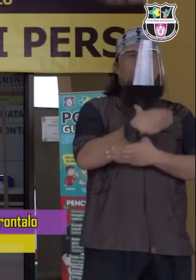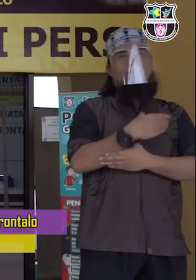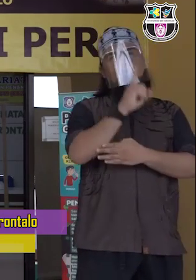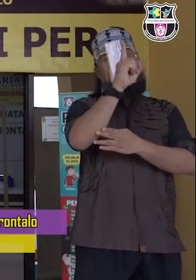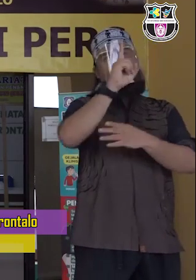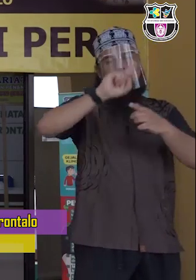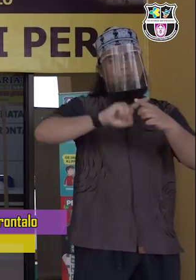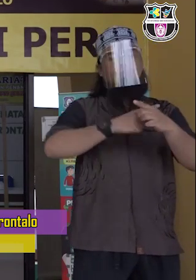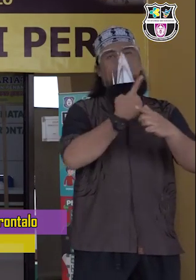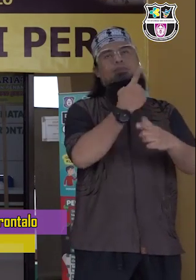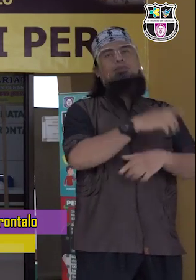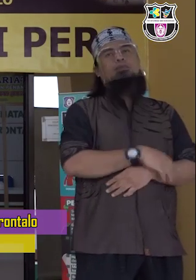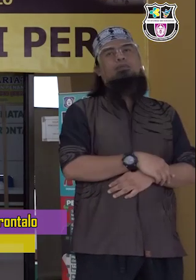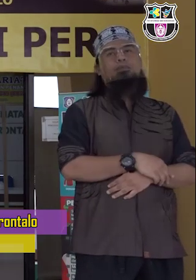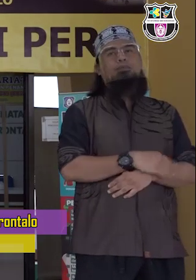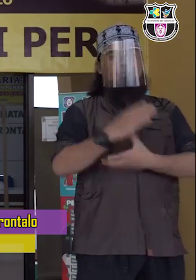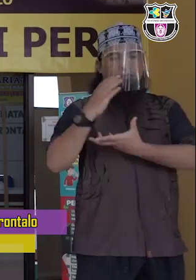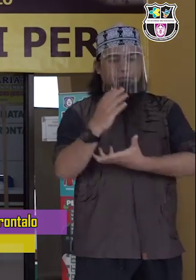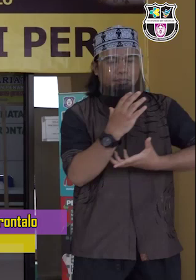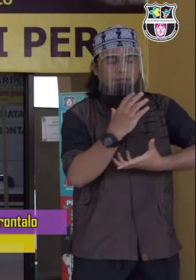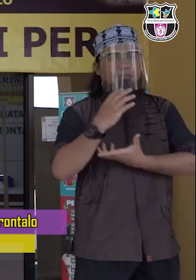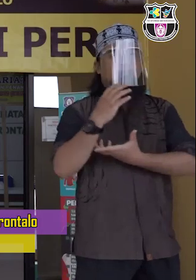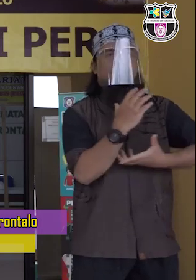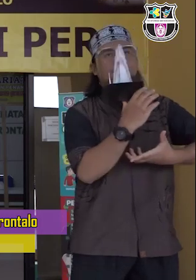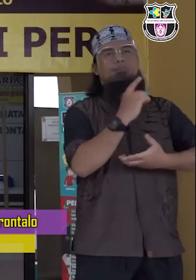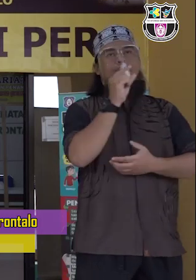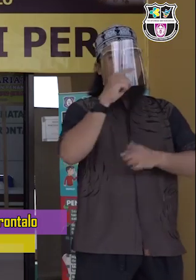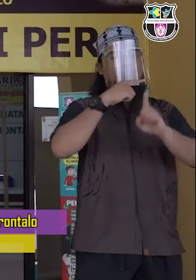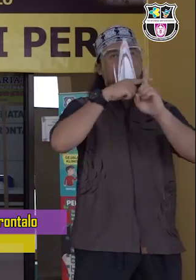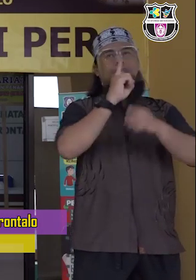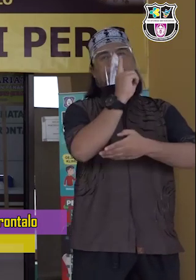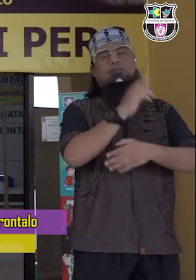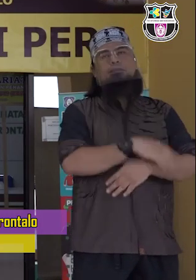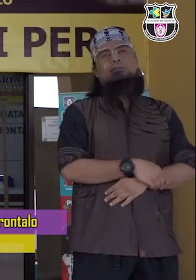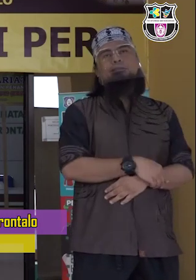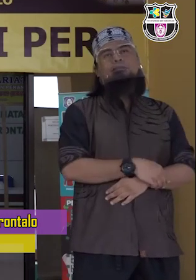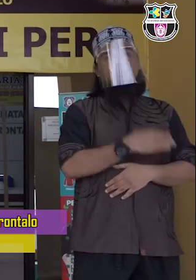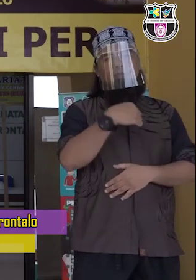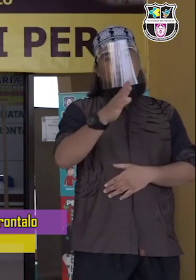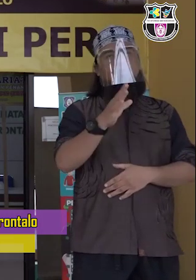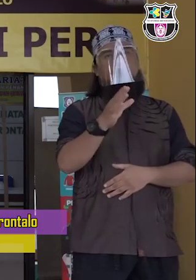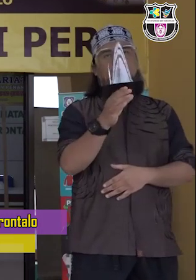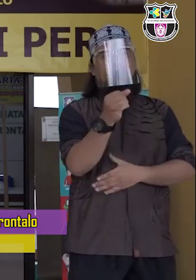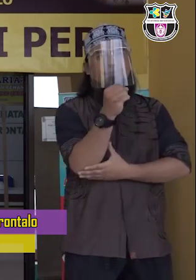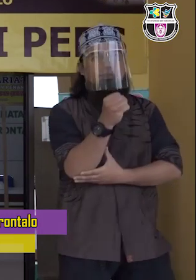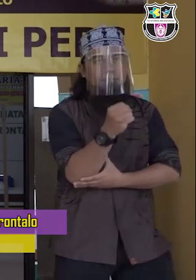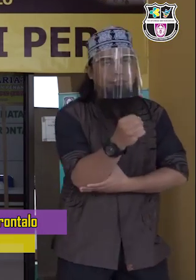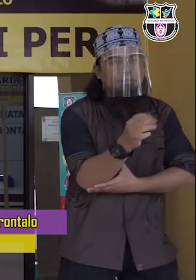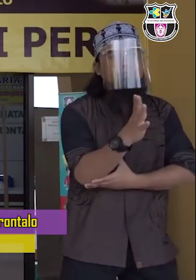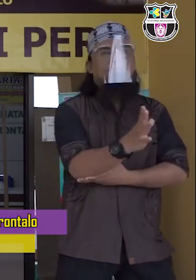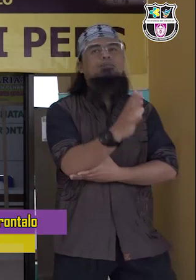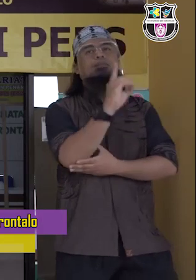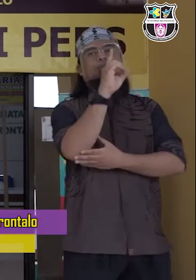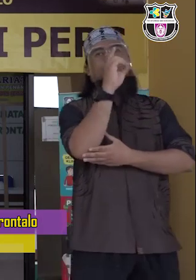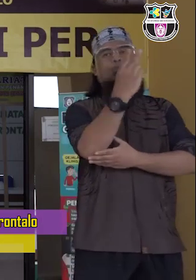bulan, selanjutnya balita tadi bertambah 1, dan lansia ada hampir 20. Kondisi